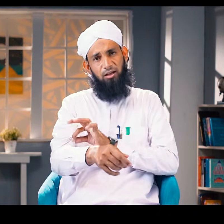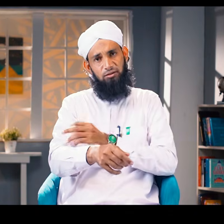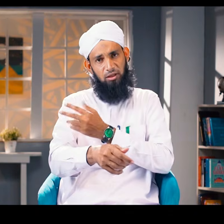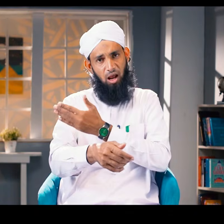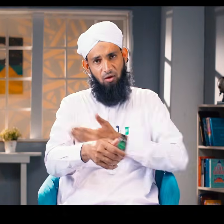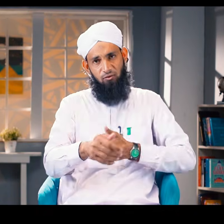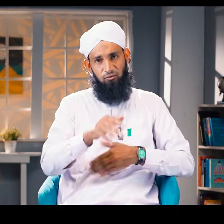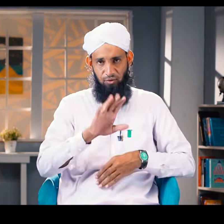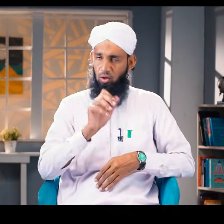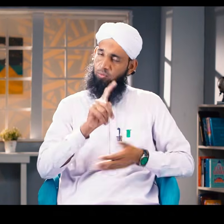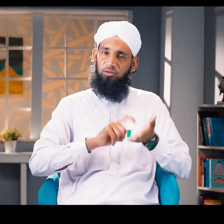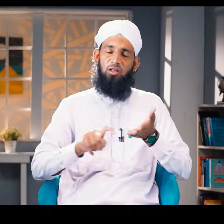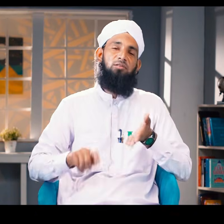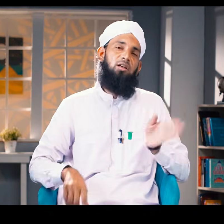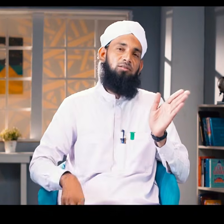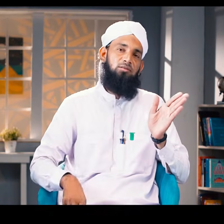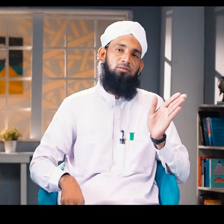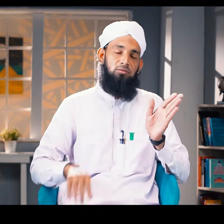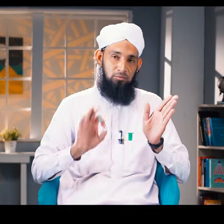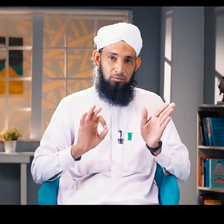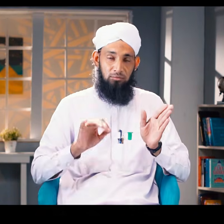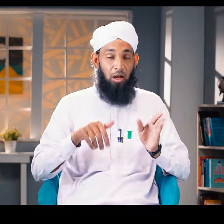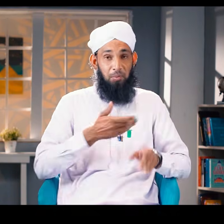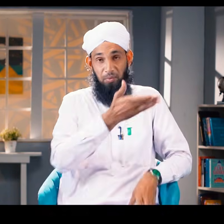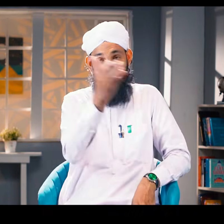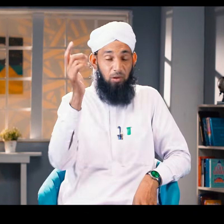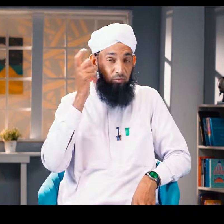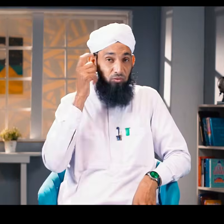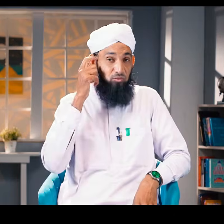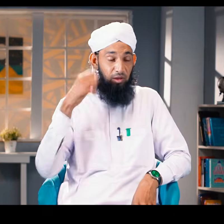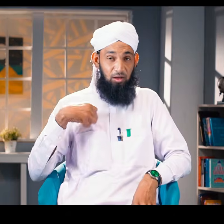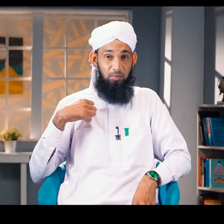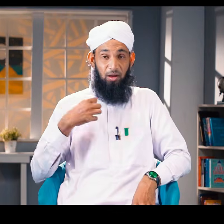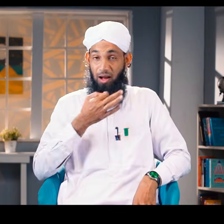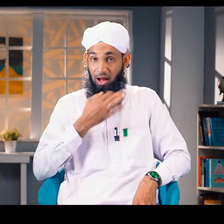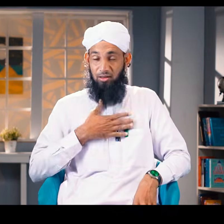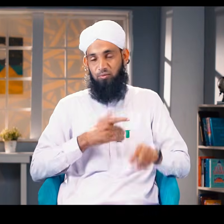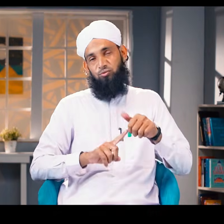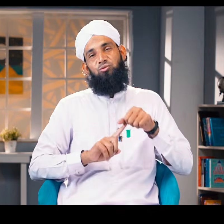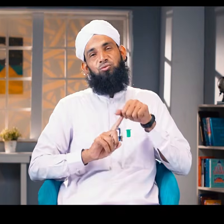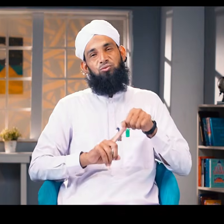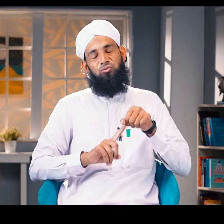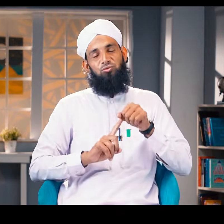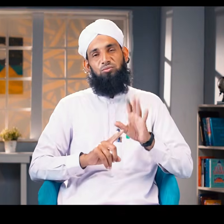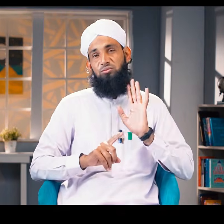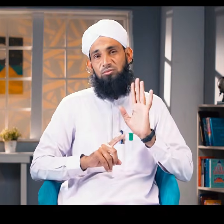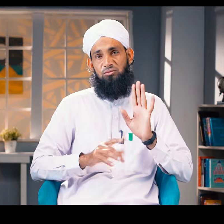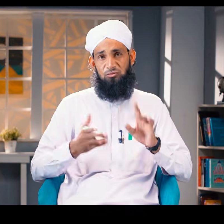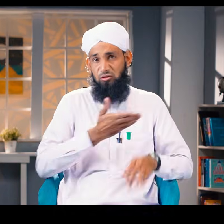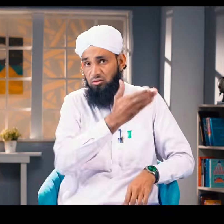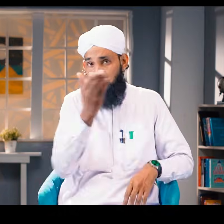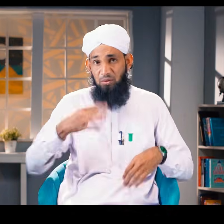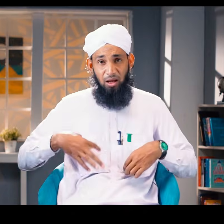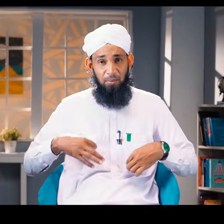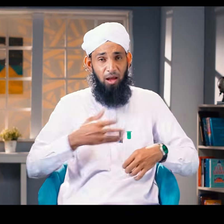ہے جن کے لیے یہ لباس سے ذلت نہیں ہے تو ان کے لیے کوئی کراہت نہیں ہے۔ جن